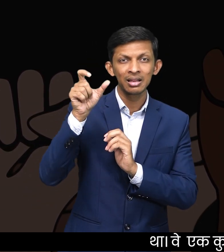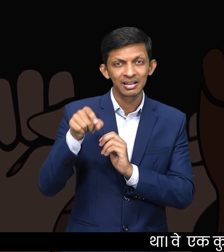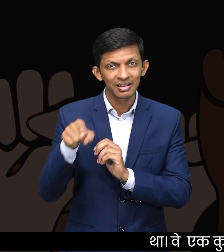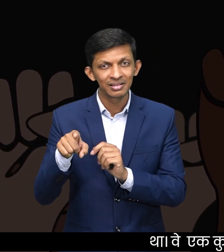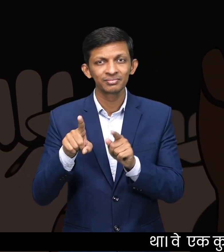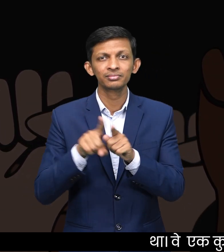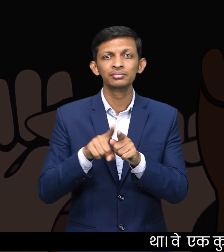थे